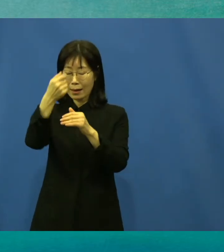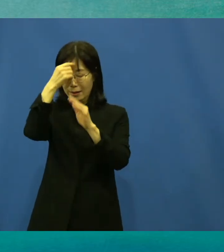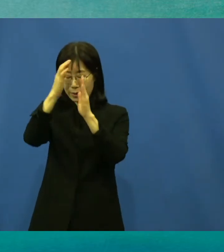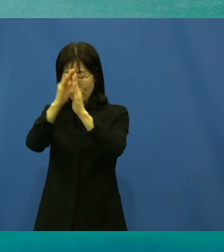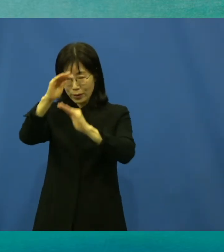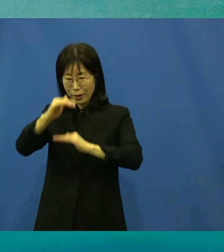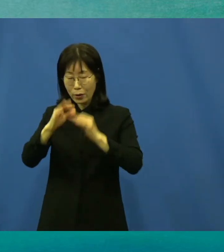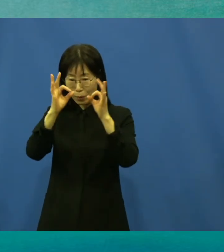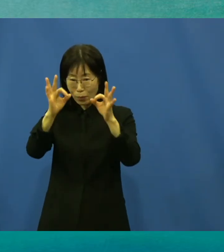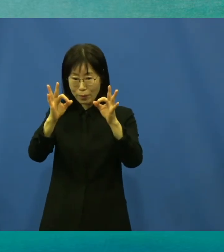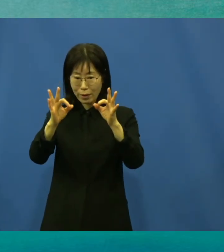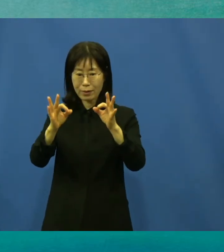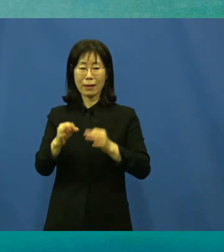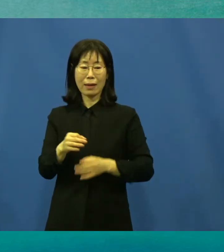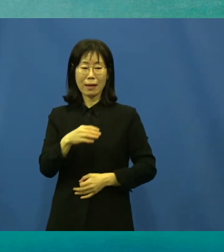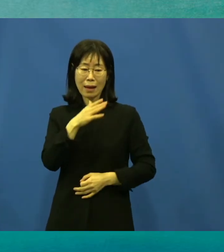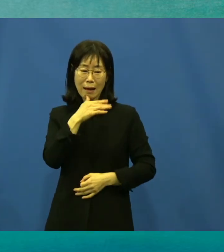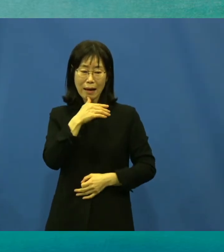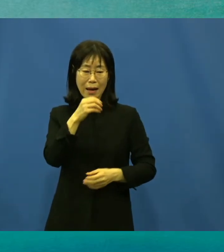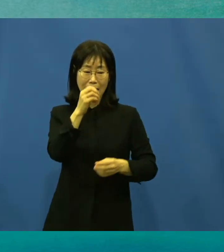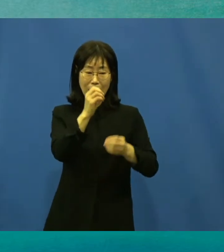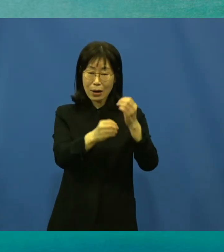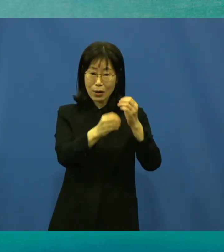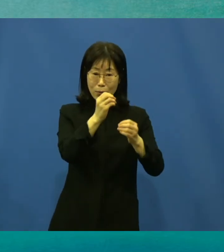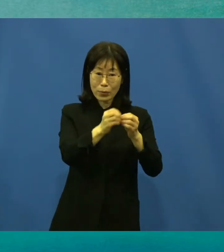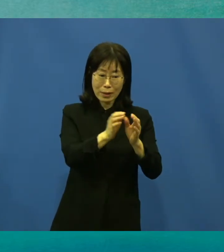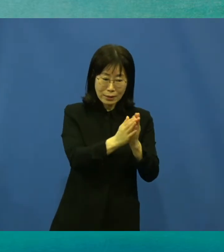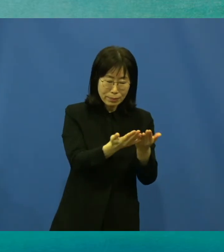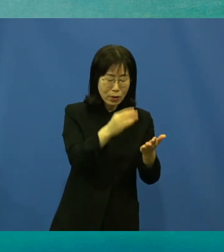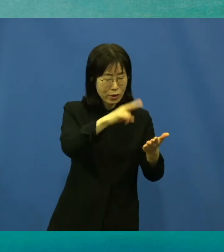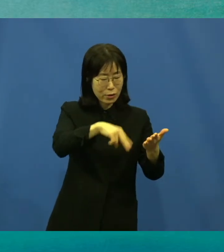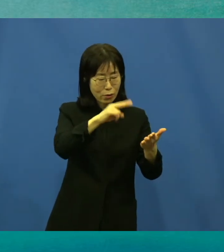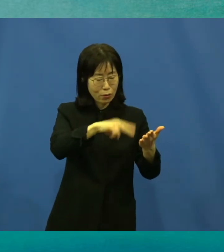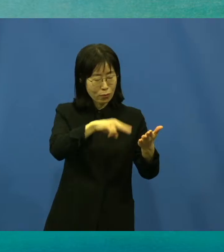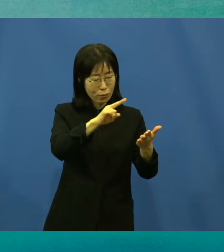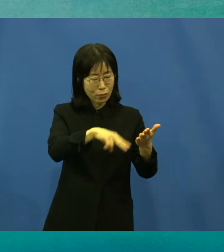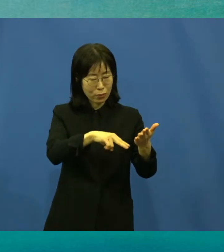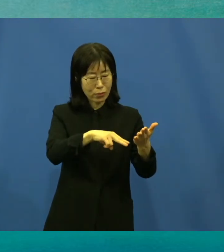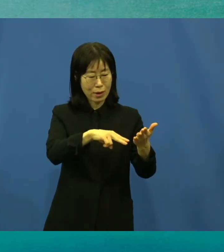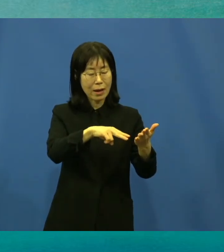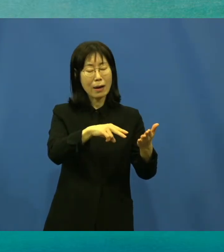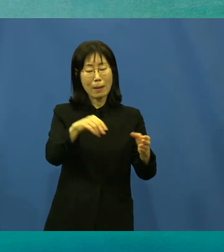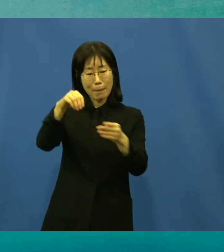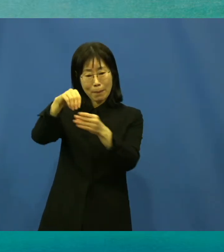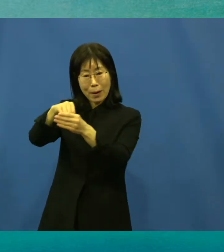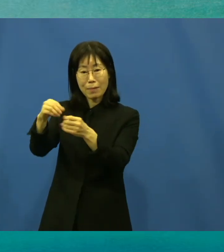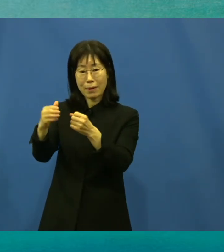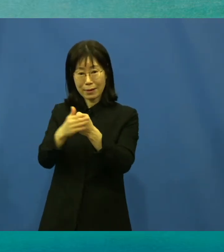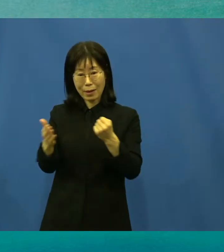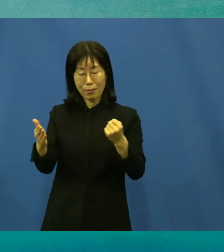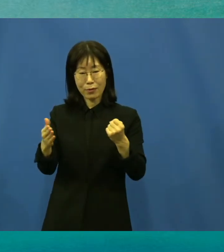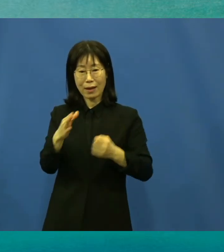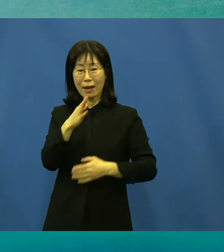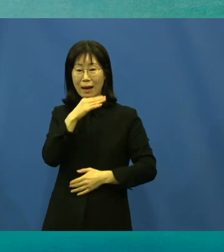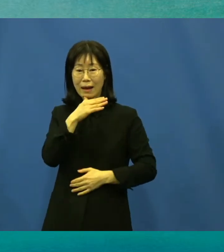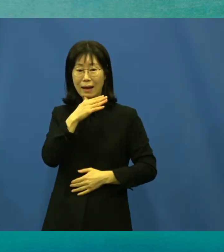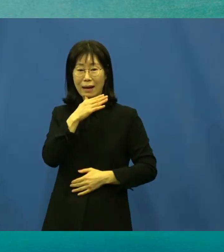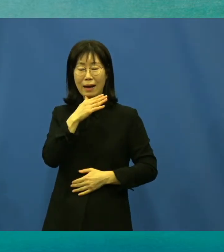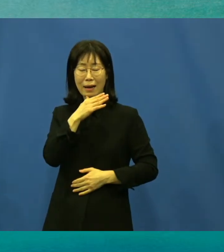자, 여러분, 기도에 있어서 중요한 것은 하나님의 응답입니다. 응답하실 하나님에 대한 기대감이 없다면 기도할 힘이 일어나지